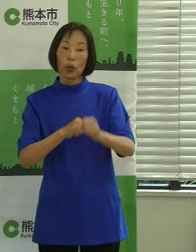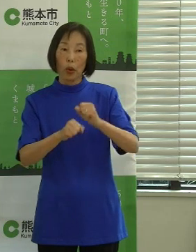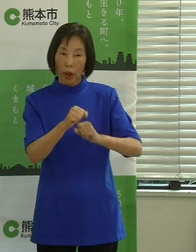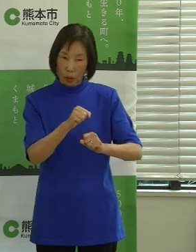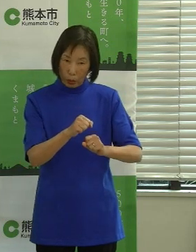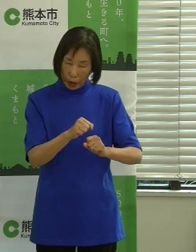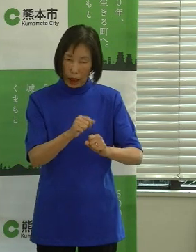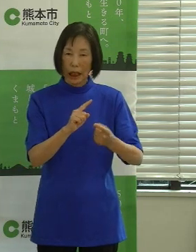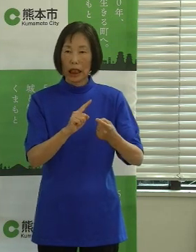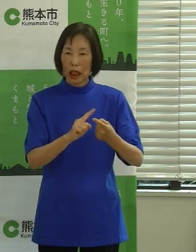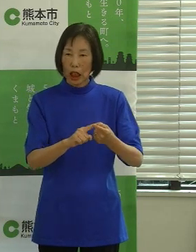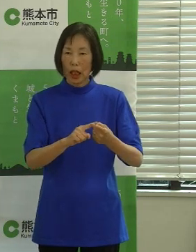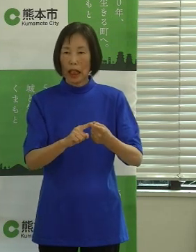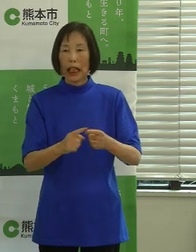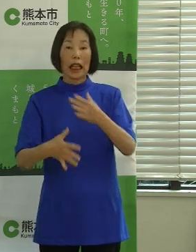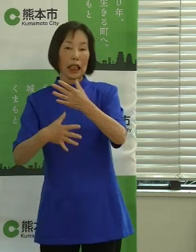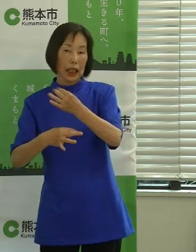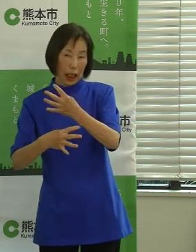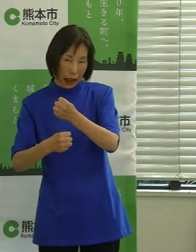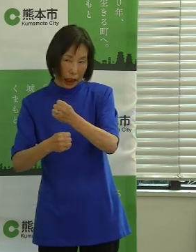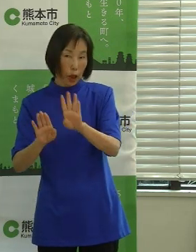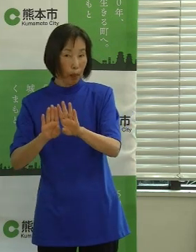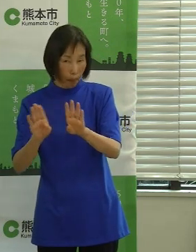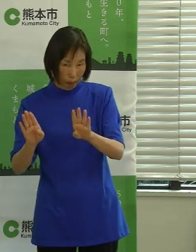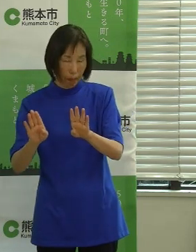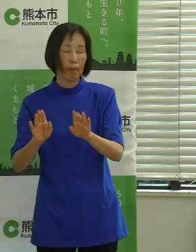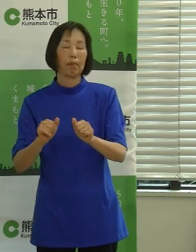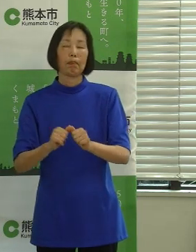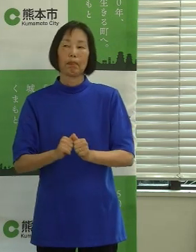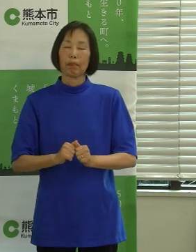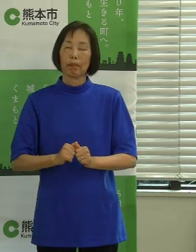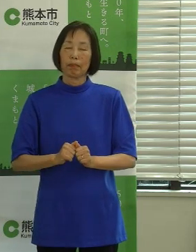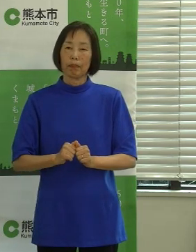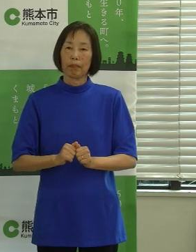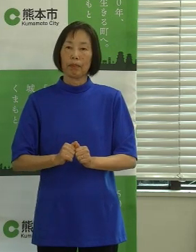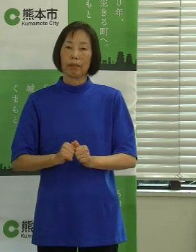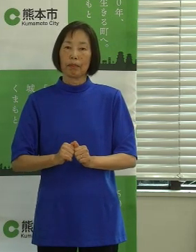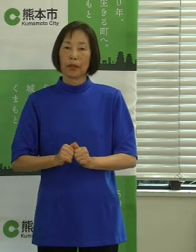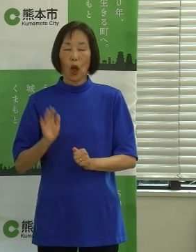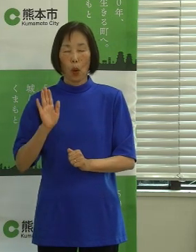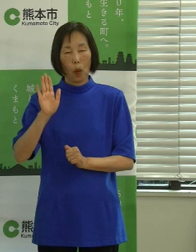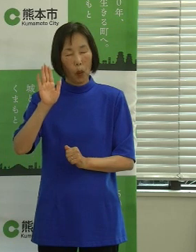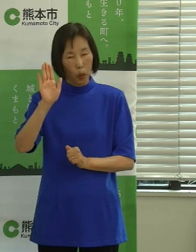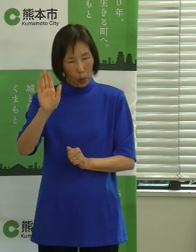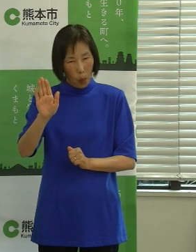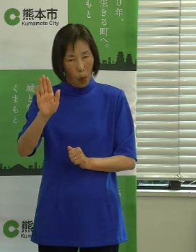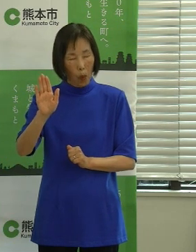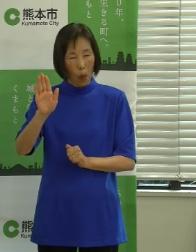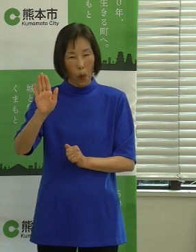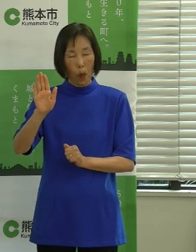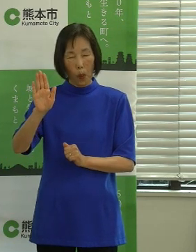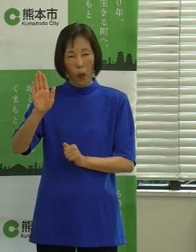またその時期、それから今後のですね、そういった